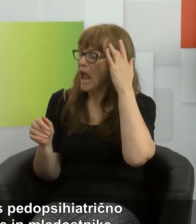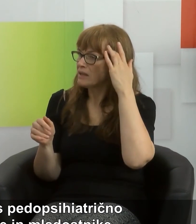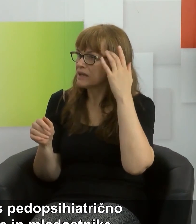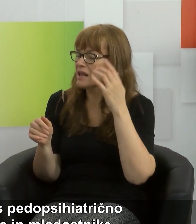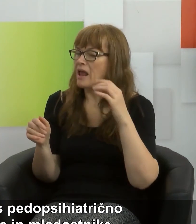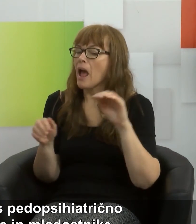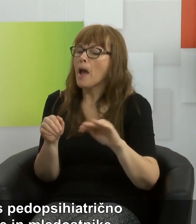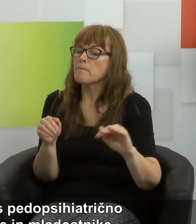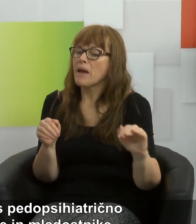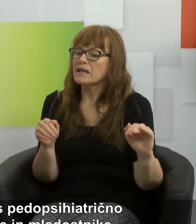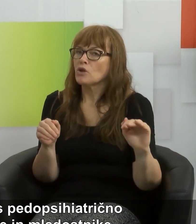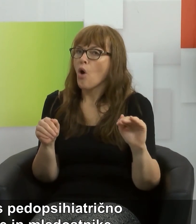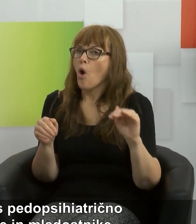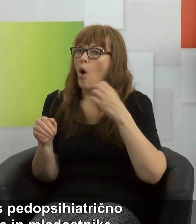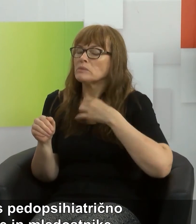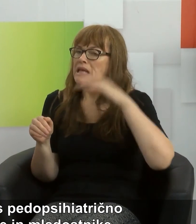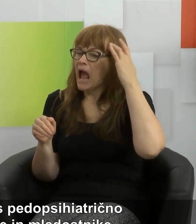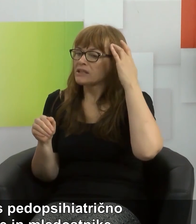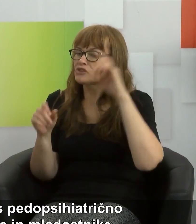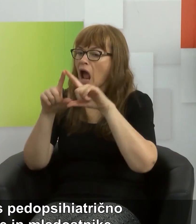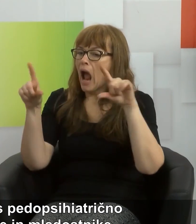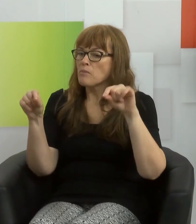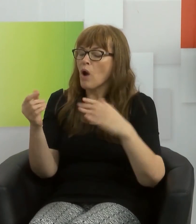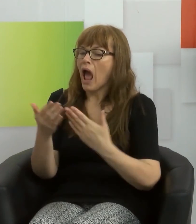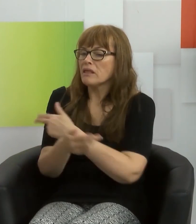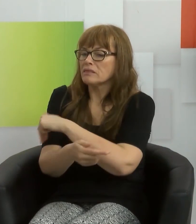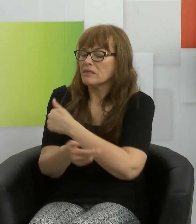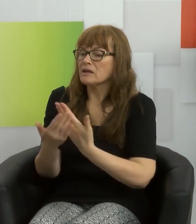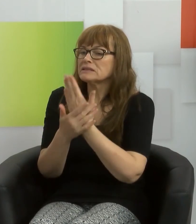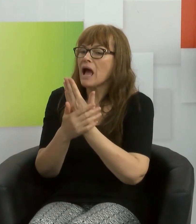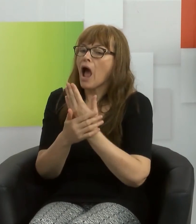ta pedopsihiatrična ambulanta za otroke in mladostnike.